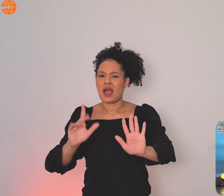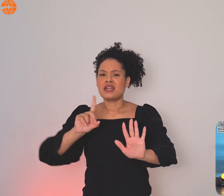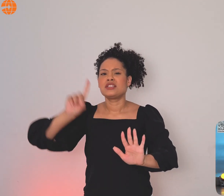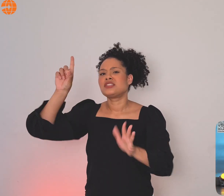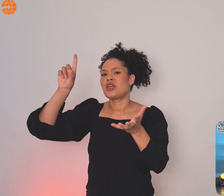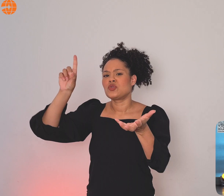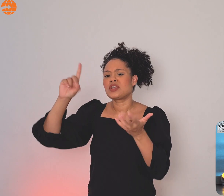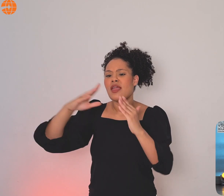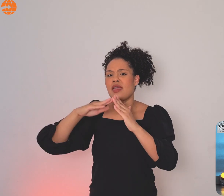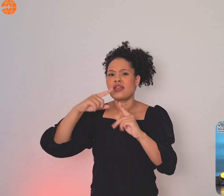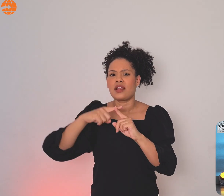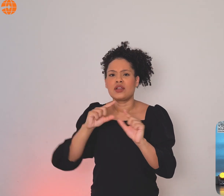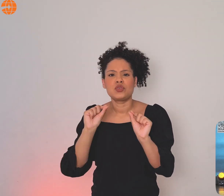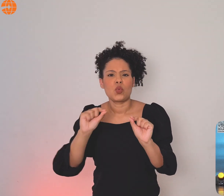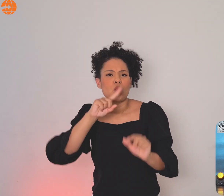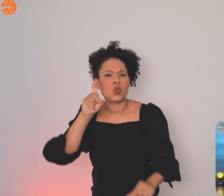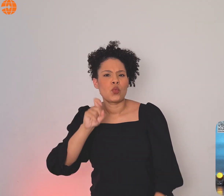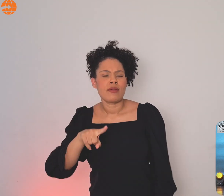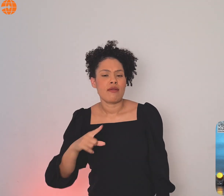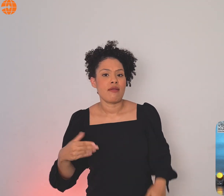É fácil de responder.